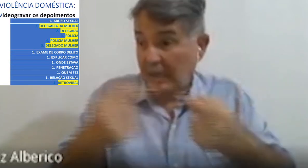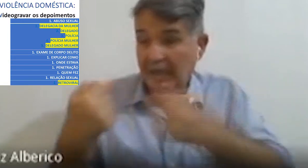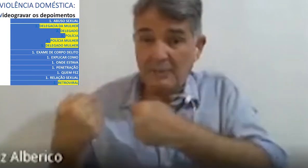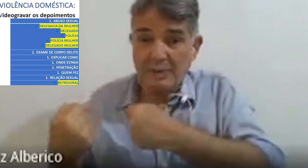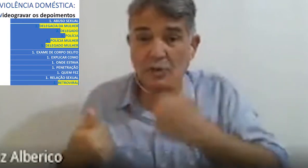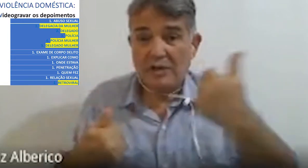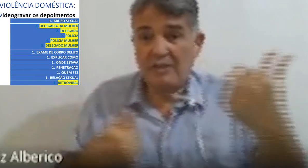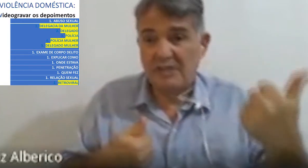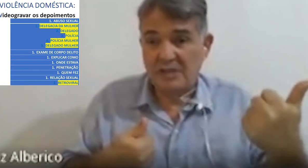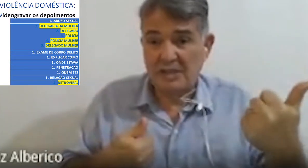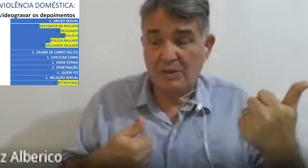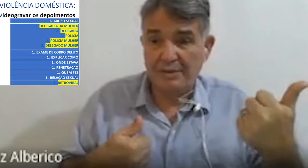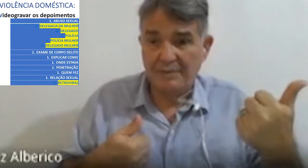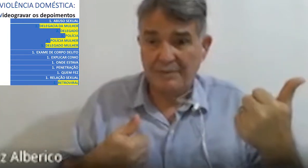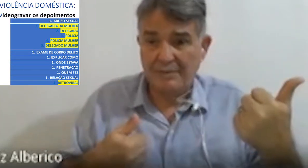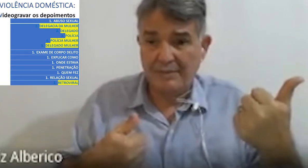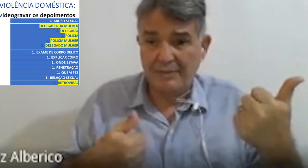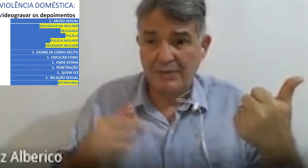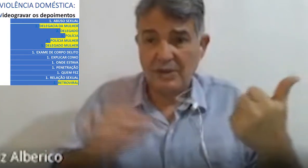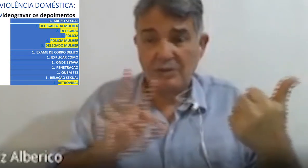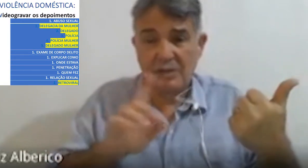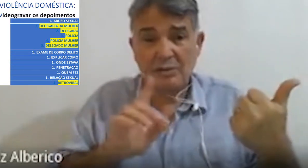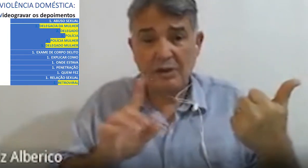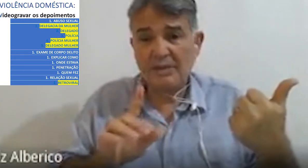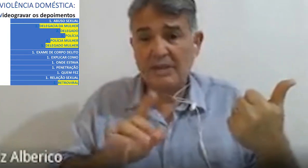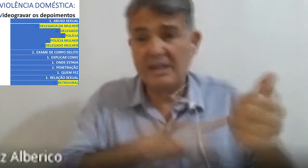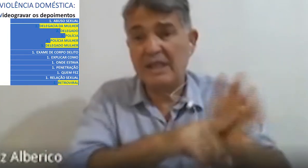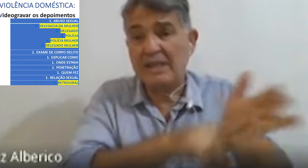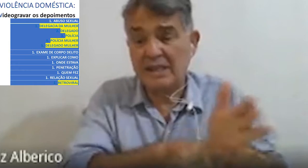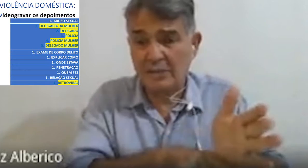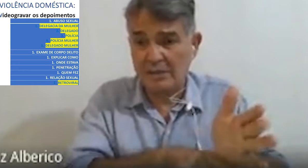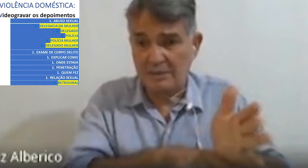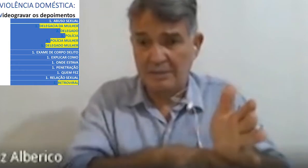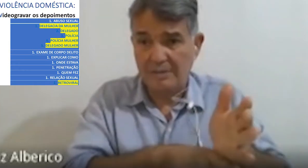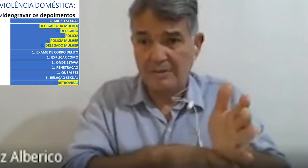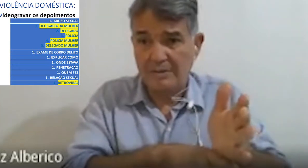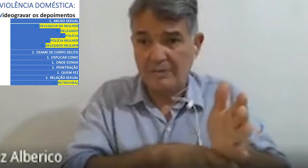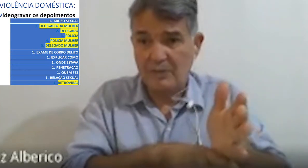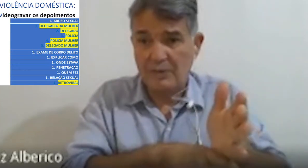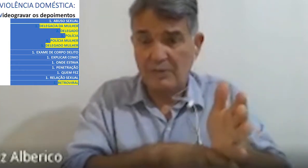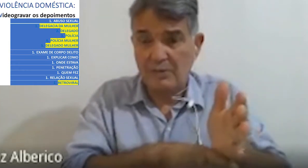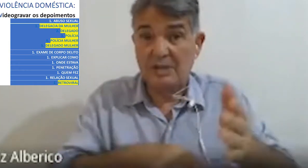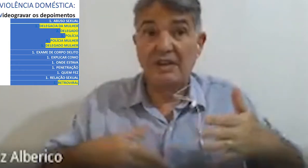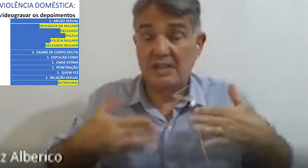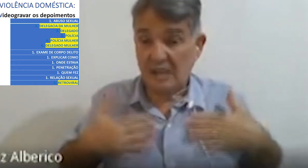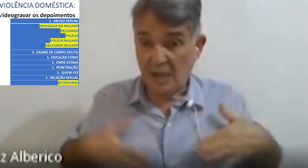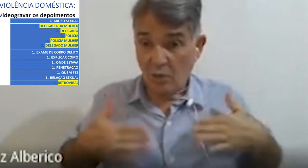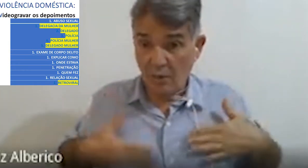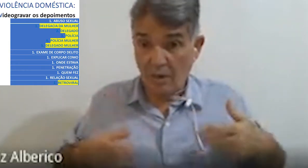aquela pessoa que vai fazer o exame. Então você não vai poder dizer exame. Você vai dizer, calma,